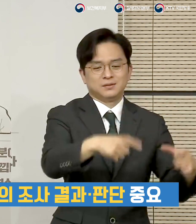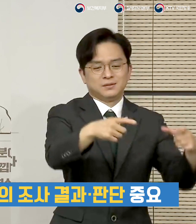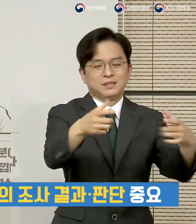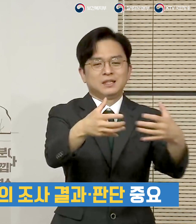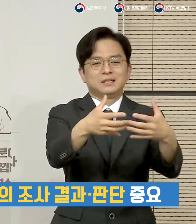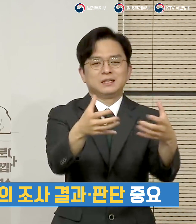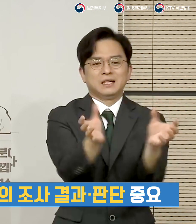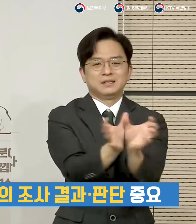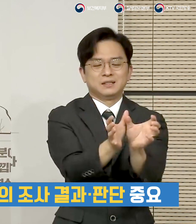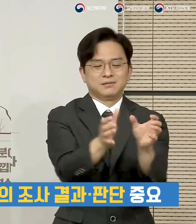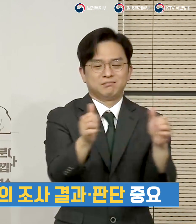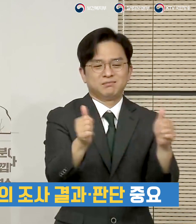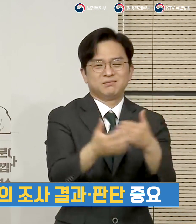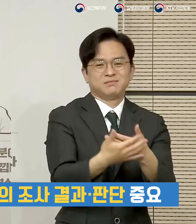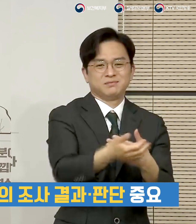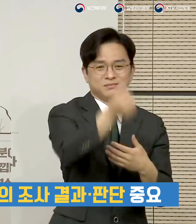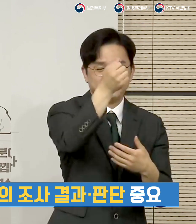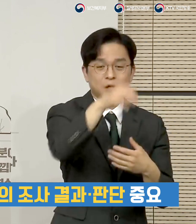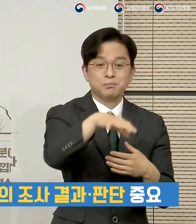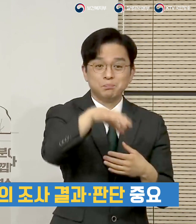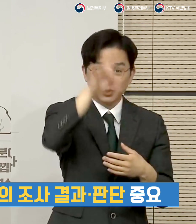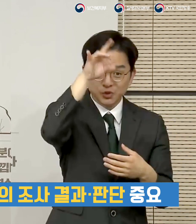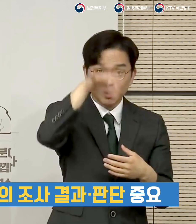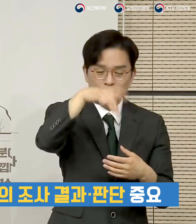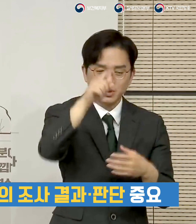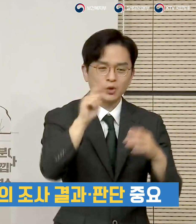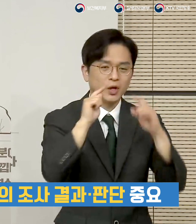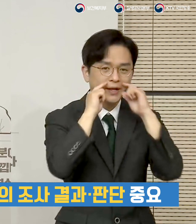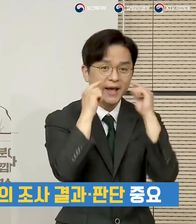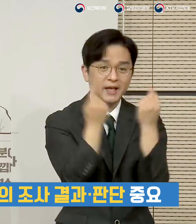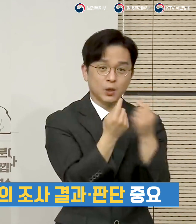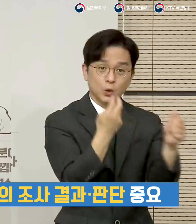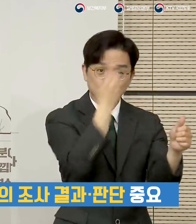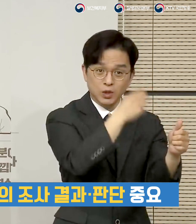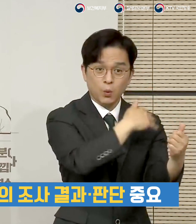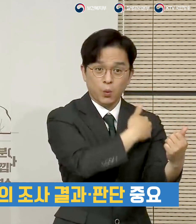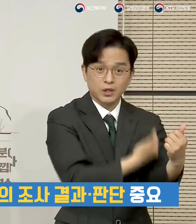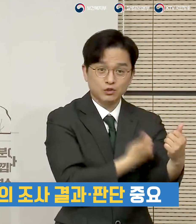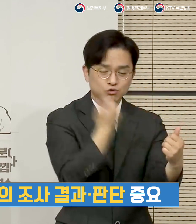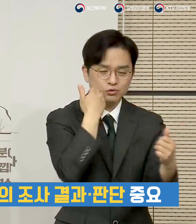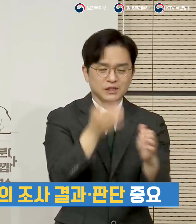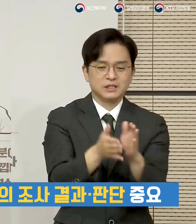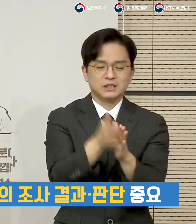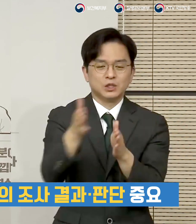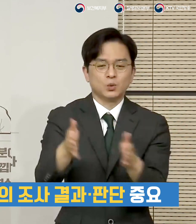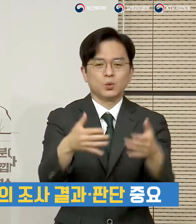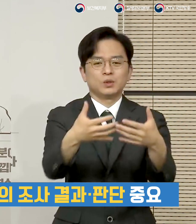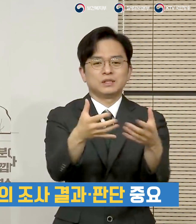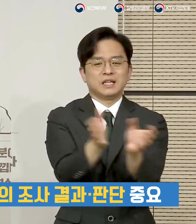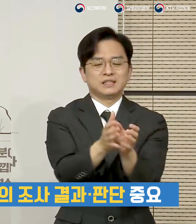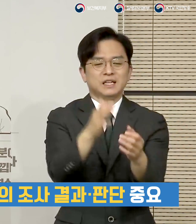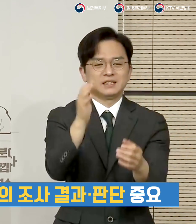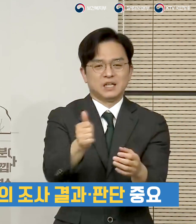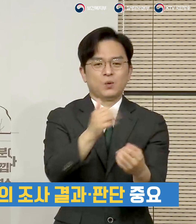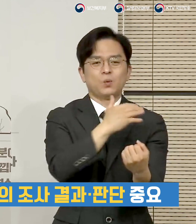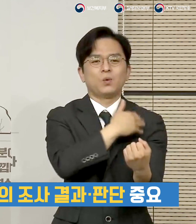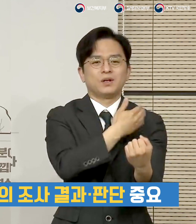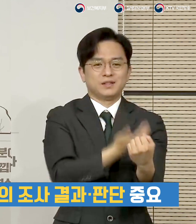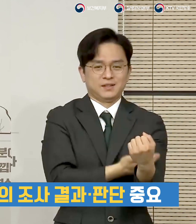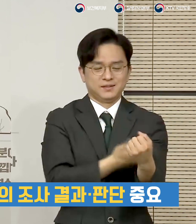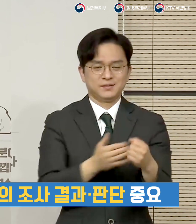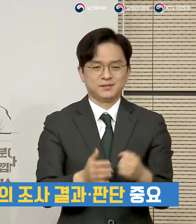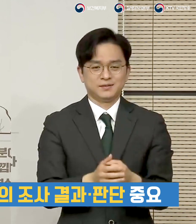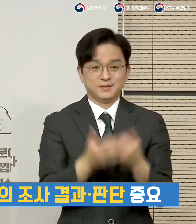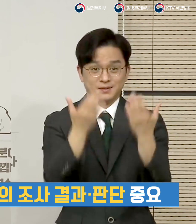현장의 지자체들이 조사를 하고 판단을 할 수 있기 때문에 그렇게 설명을 드렸던 겁니다. 그러니까 이게 예를 들면 역학조사